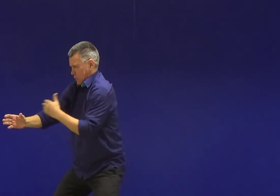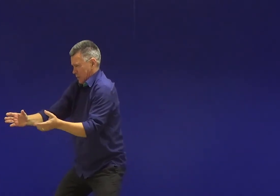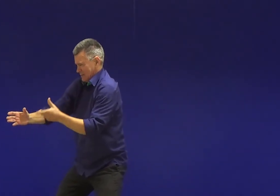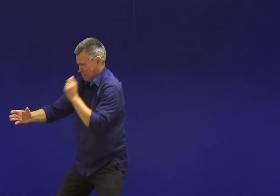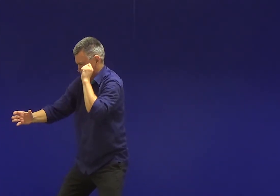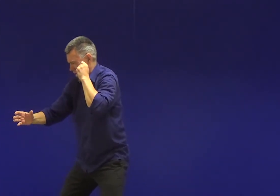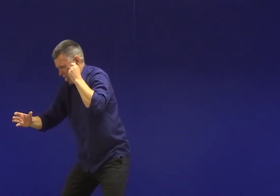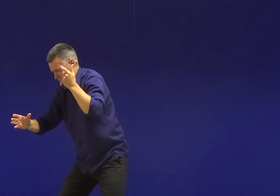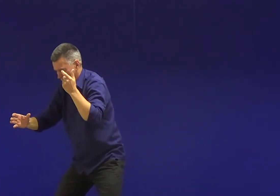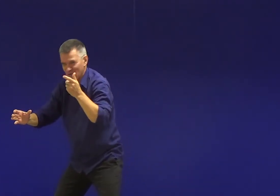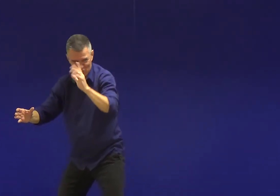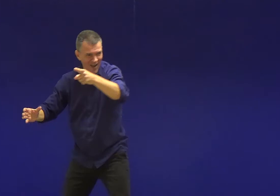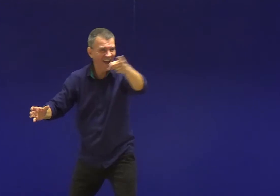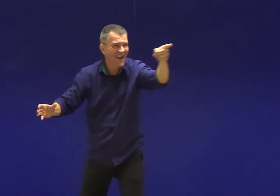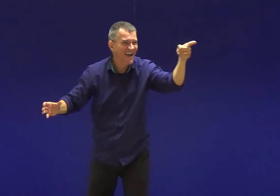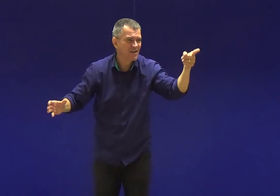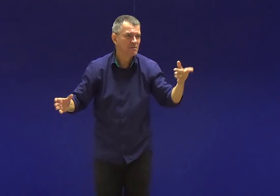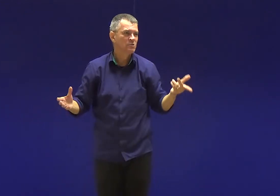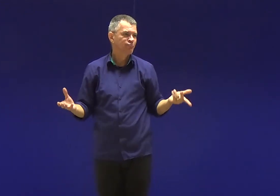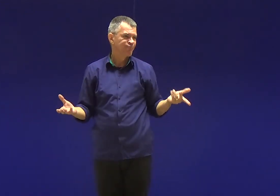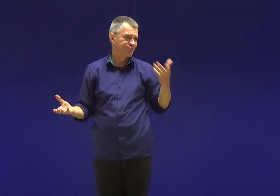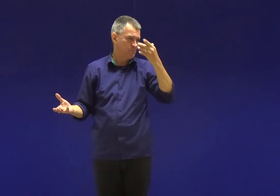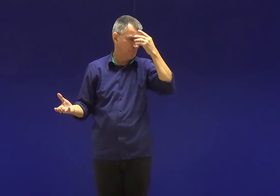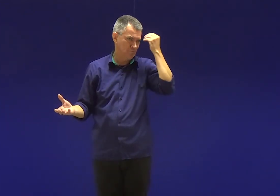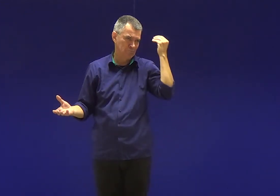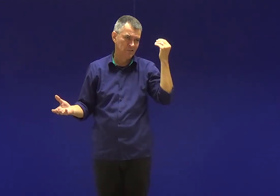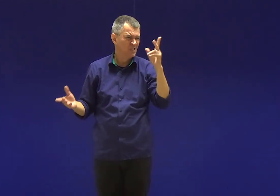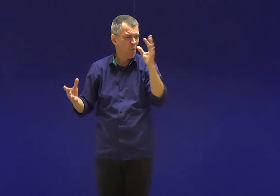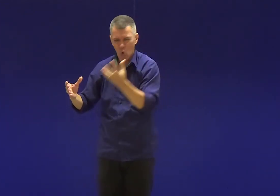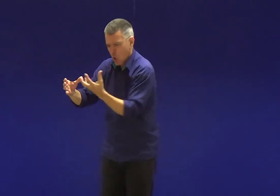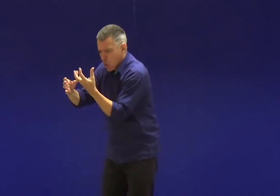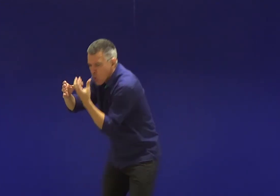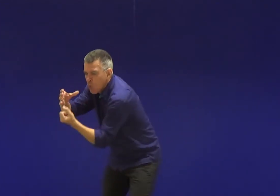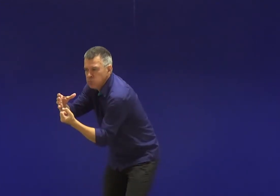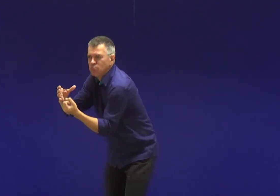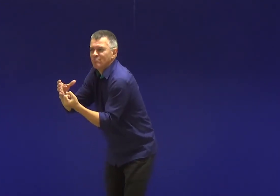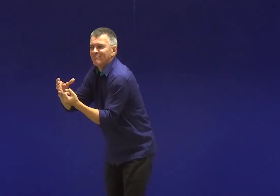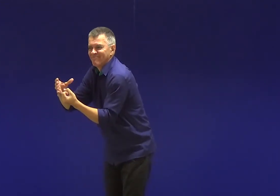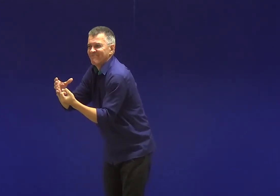fervendo, e aí então você fica sem água? Já passou por isso? É a mesma coisa.